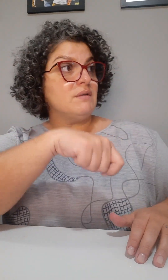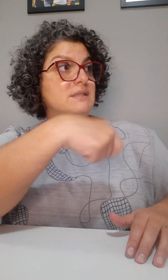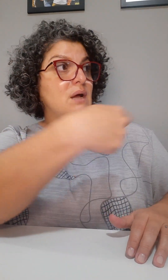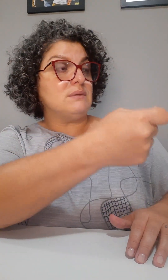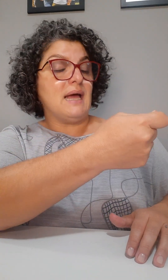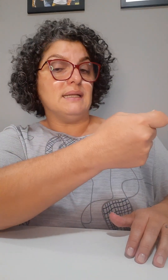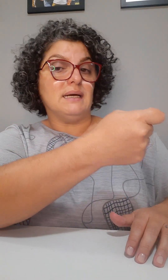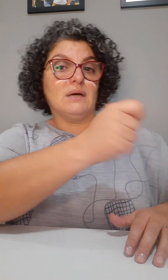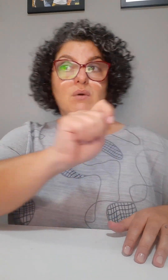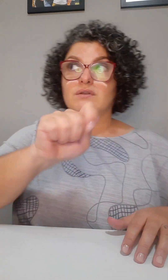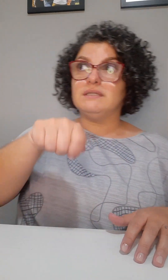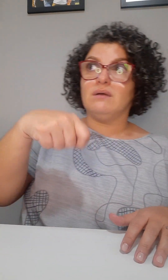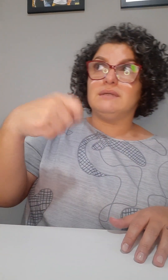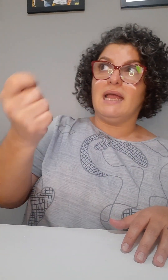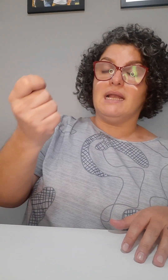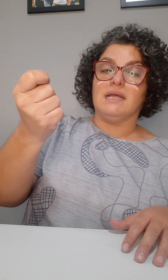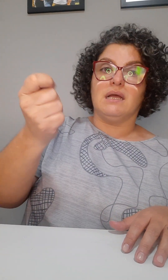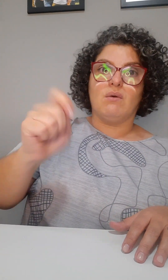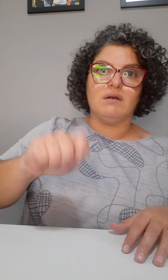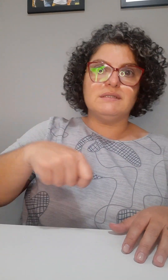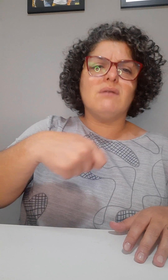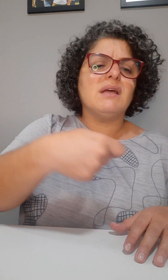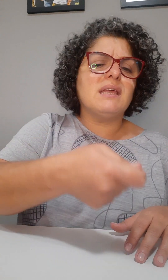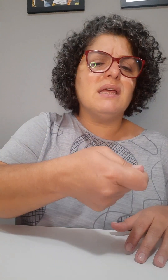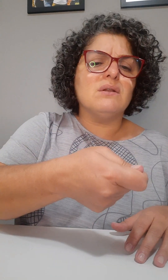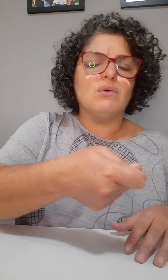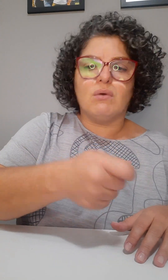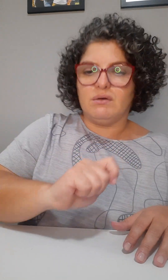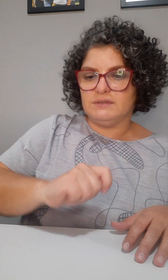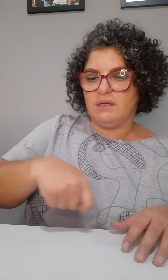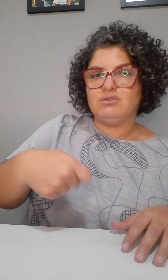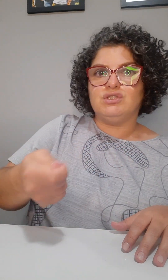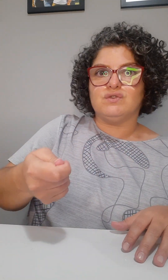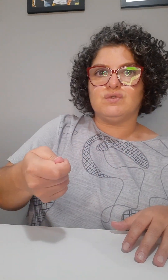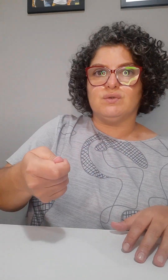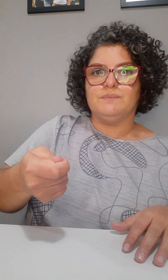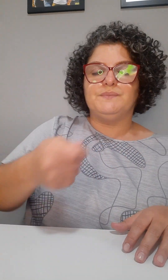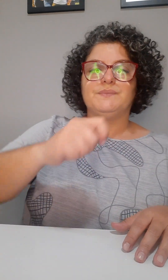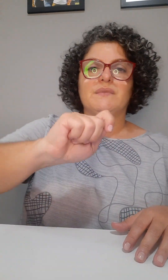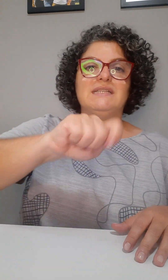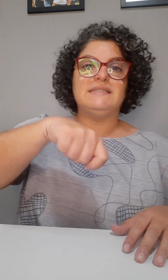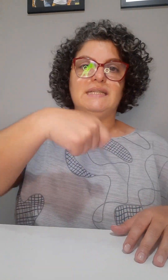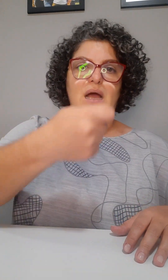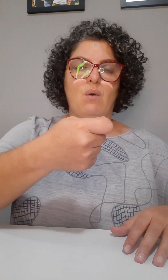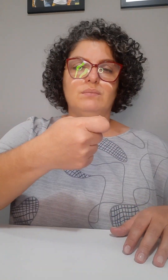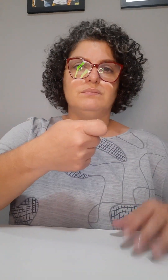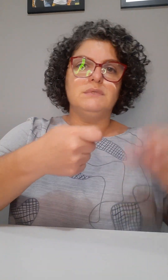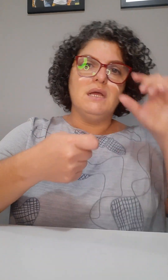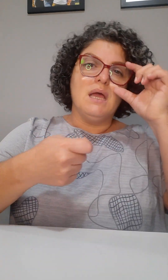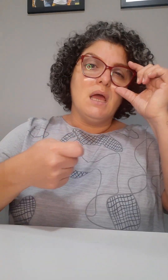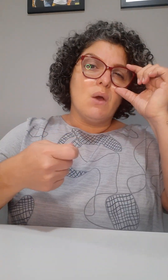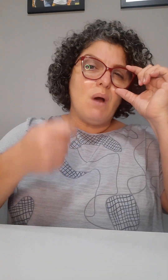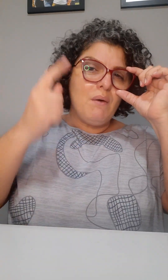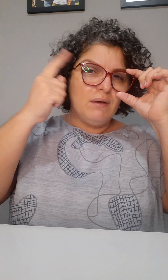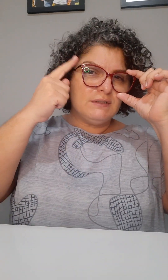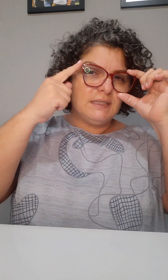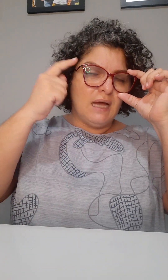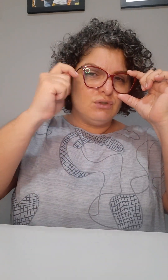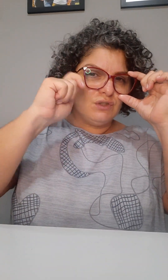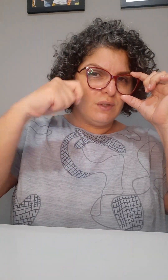sinal dela? Qual o sinal dele? Qual o sinal daquilo? Qual o sinal disso? Sinal. Qual é o sinal disso